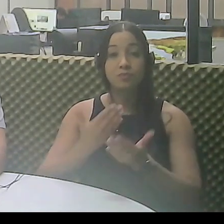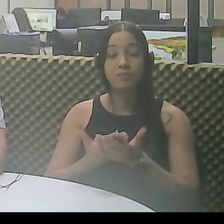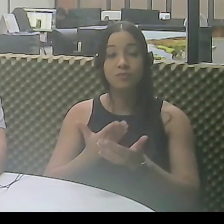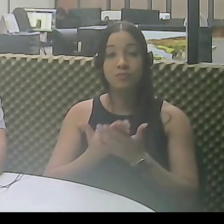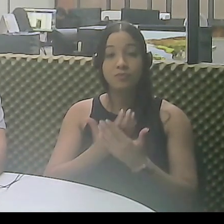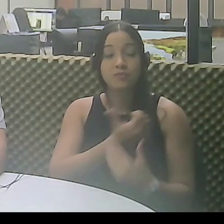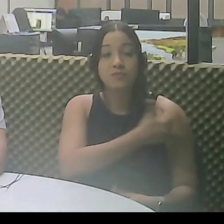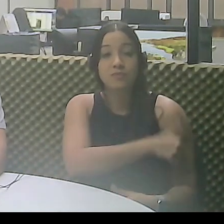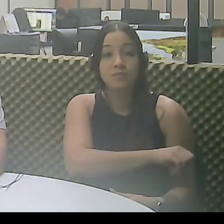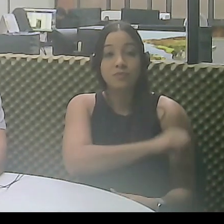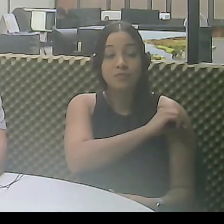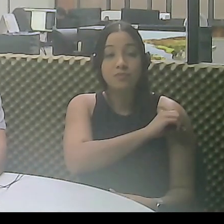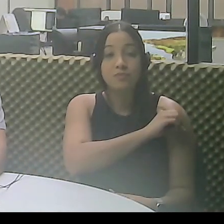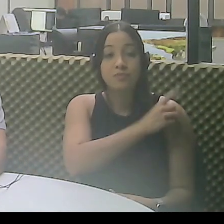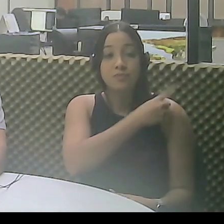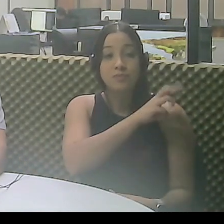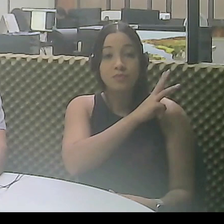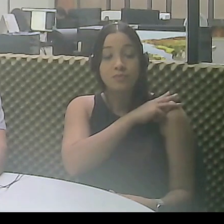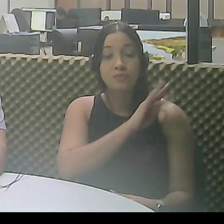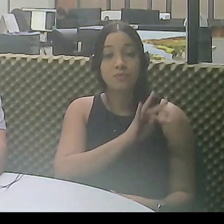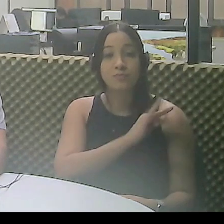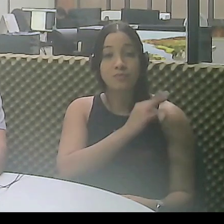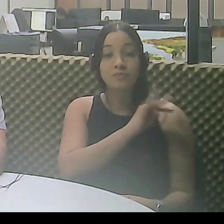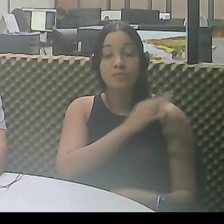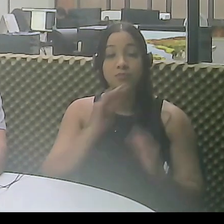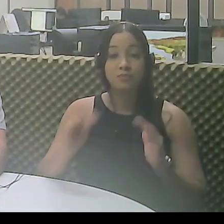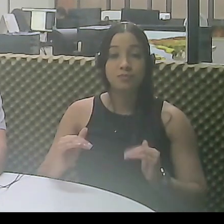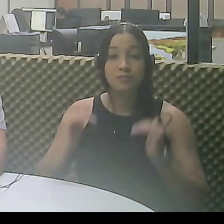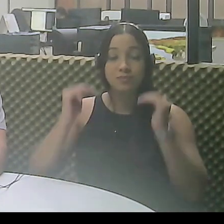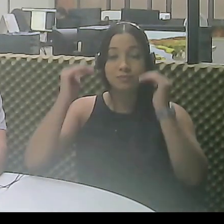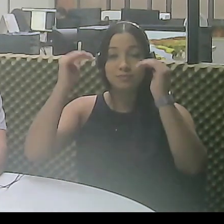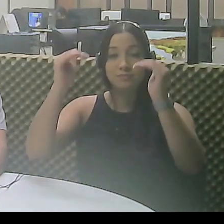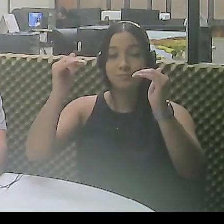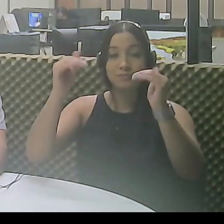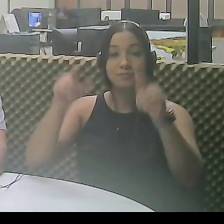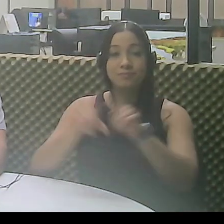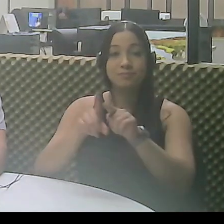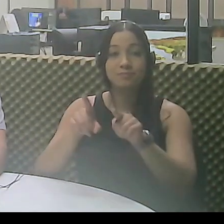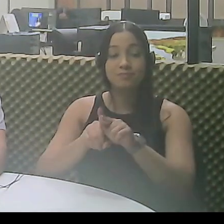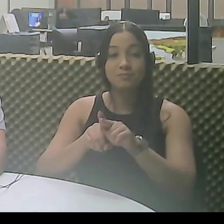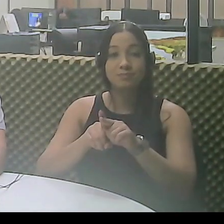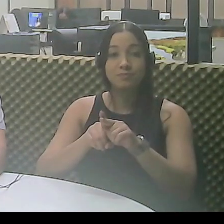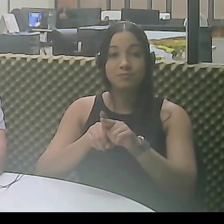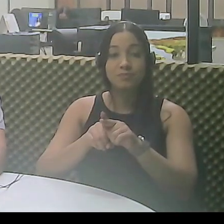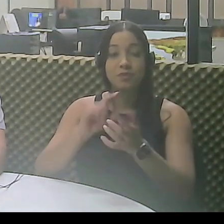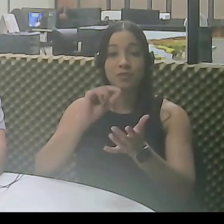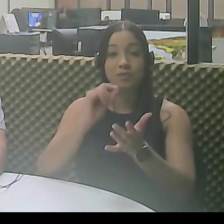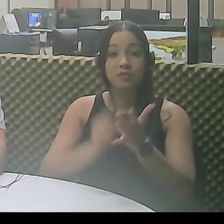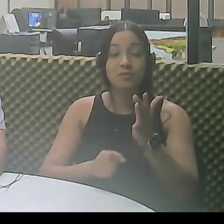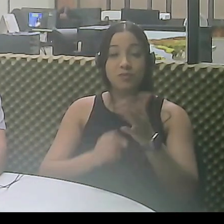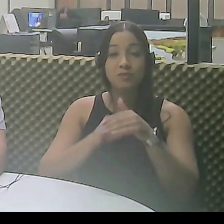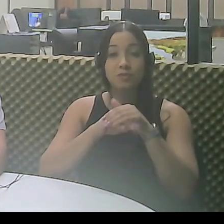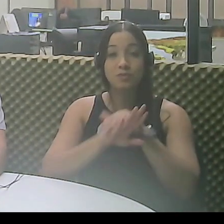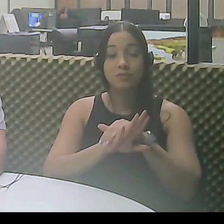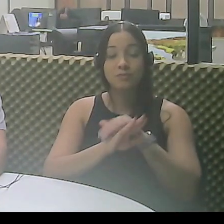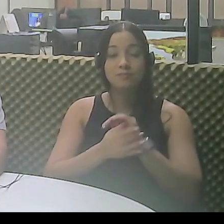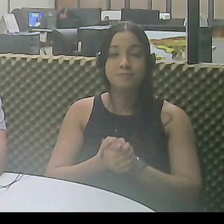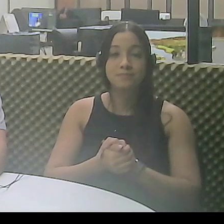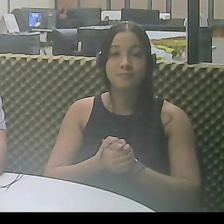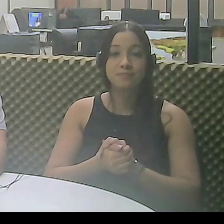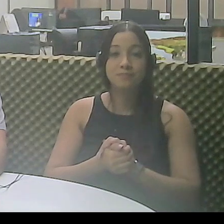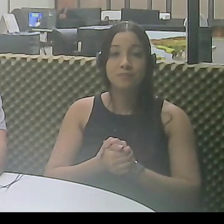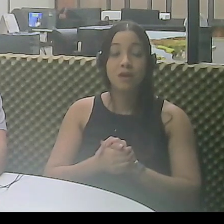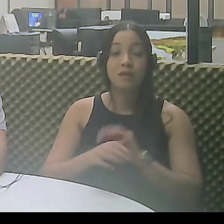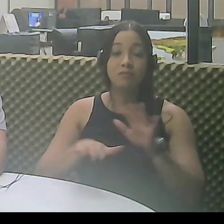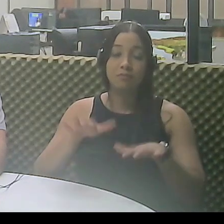escolaridade: fundamental, médio, médio técnico e superior, além de prever a formação de cadastro de reserva. A depender